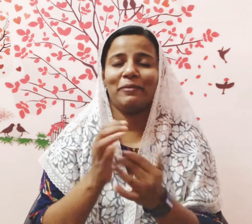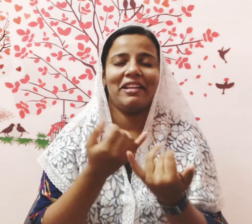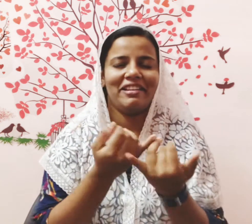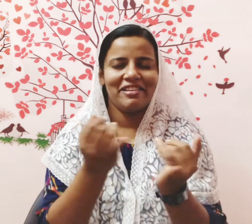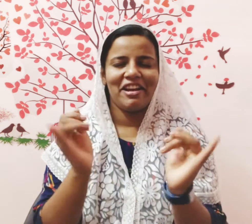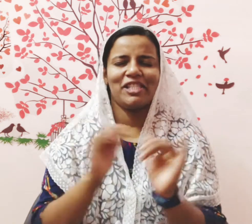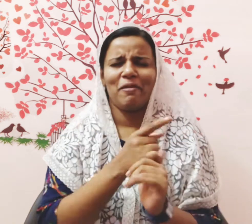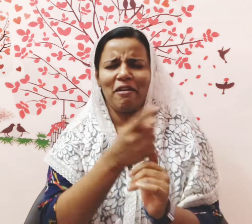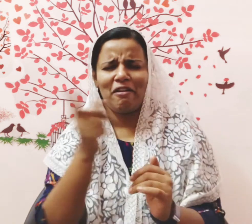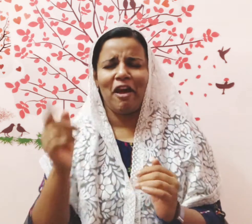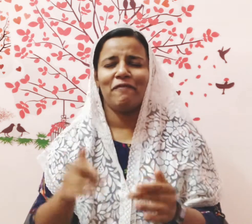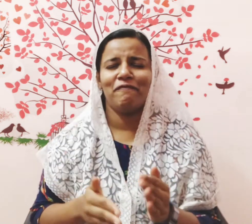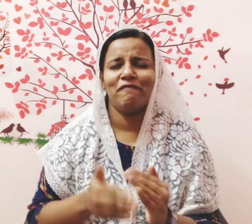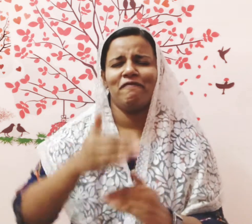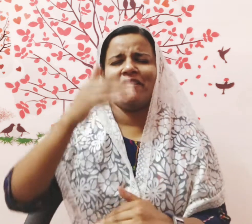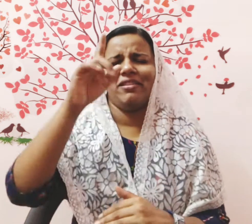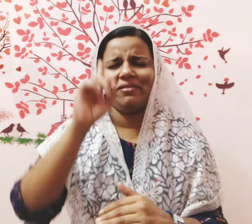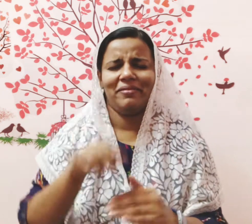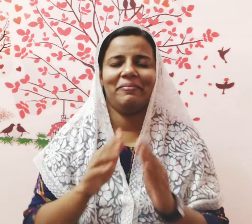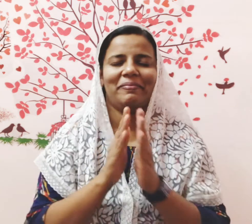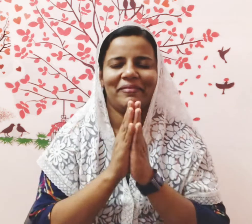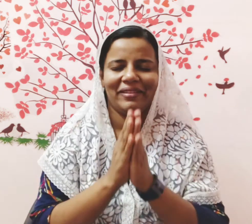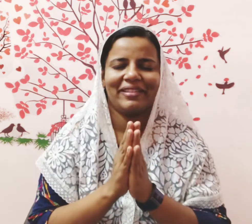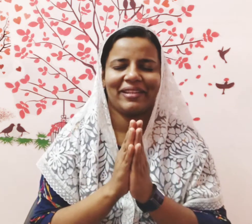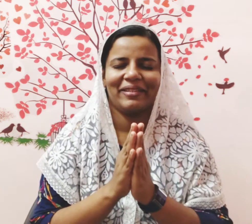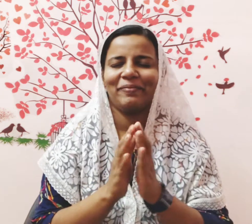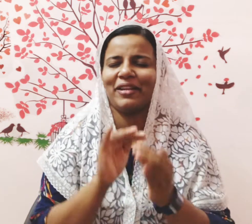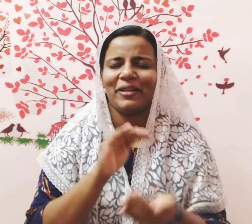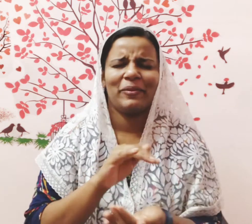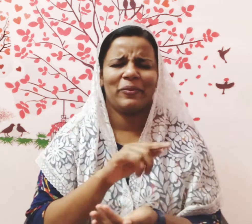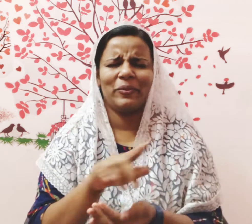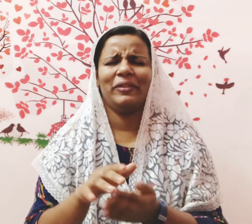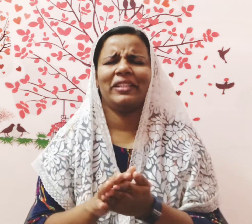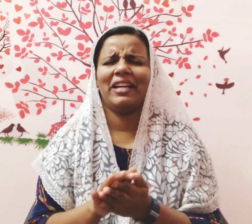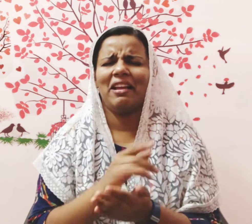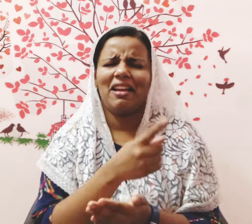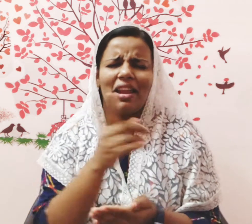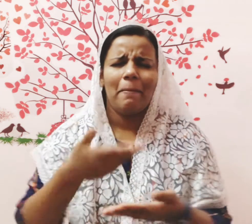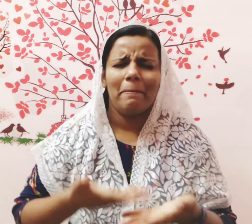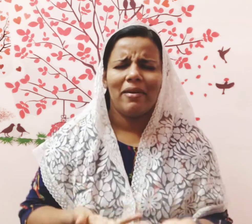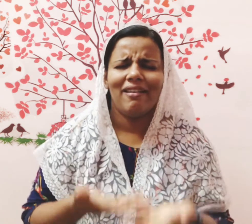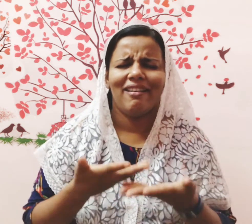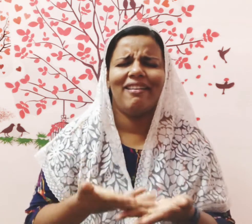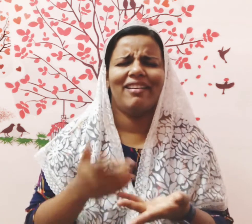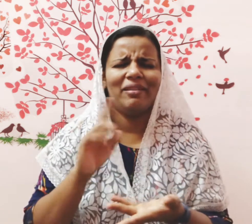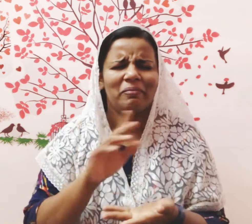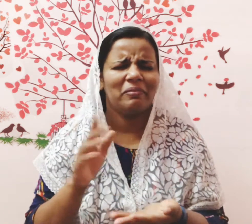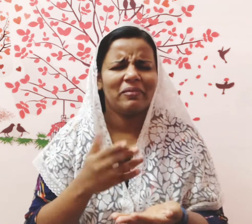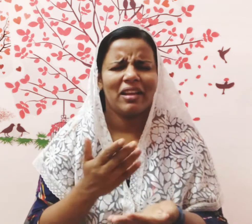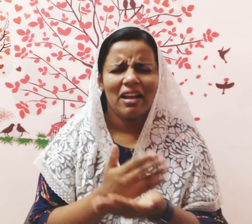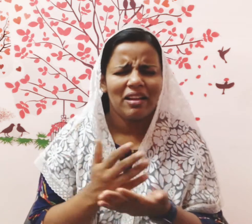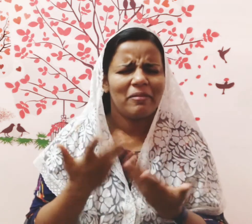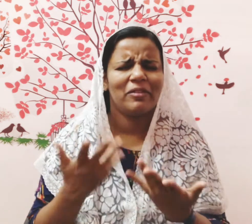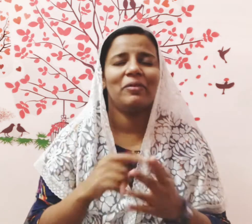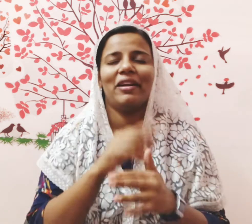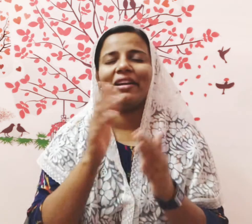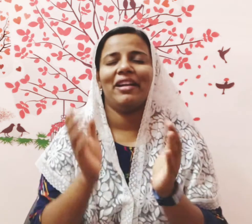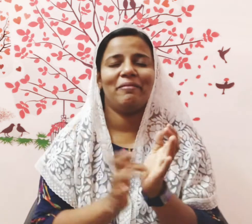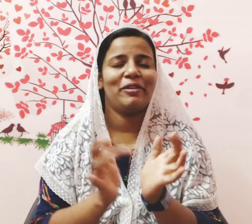രാജ്യം ഇവരിലൂടെ വളരുവാൻ കർത്താവെ അങ്ങിട വരുത്തണമെന്ന് പ്രാർത്ഥിക്കുന്നു. തൻ്റെ കുഞ്ഞുങ്ങൾ ഇന്ന് പകൽക്കാലം ഭാരപ്പെട്ടിരിക്കുന്ന വിഷയത്തിന്മേൽ യേശുക്രിസ്തുവിൻ്റെ